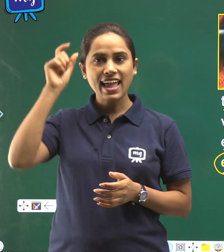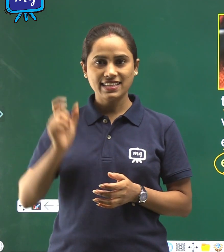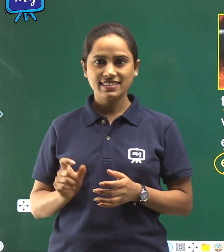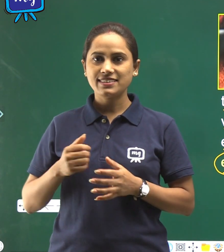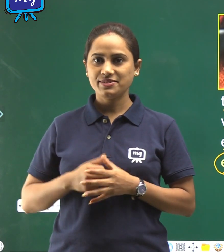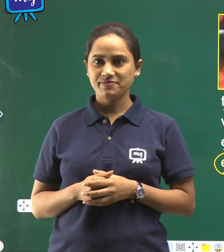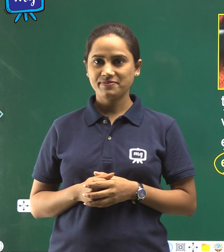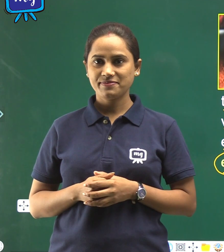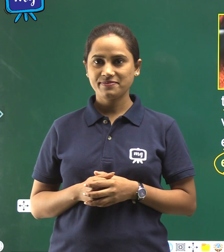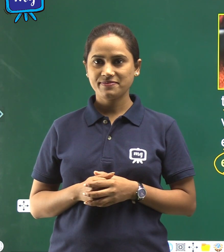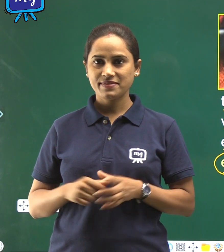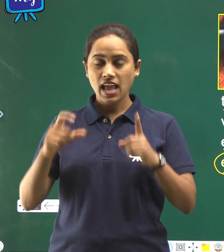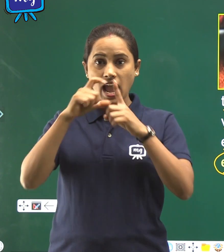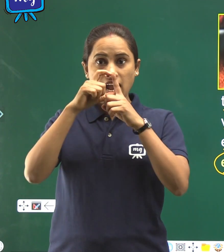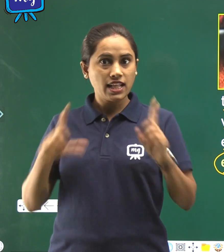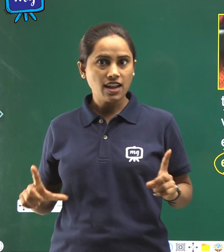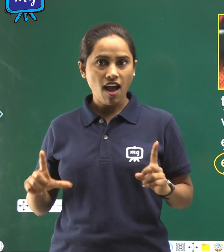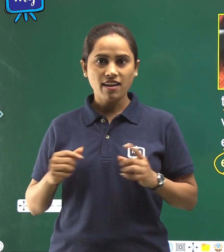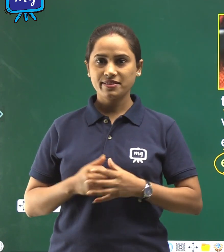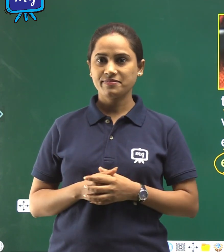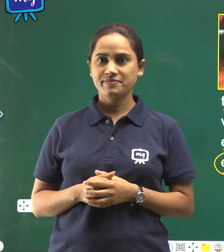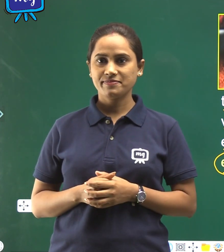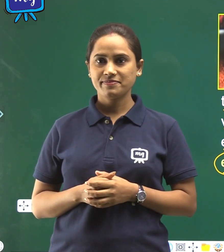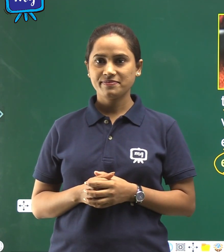हैजर्ड, खतरा.